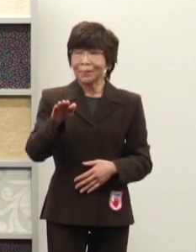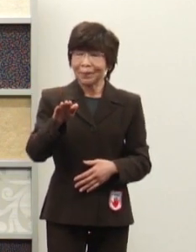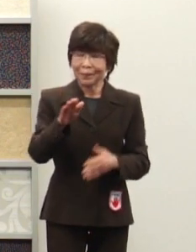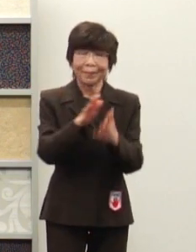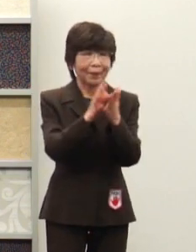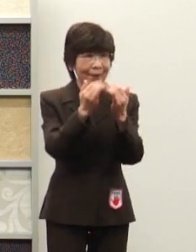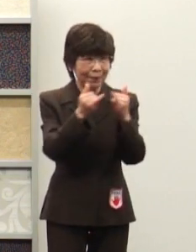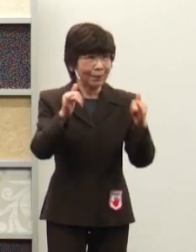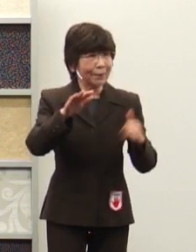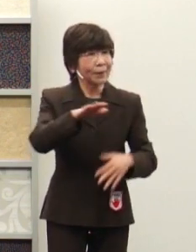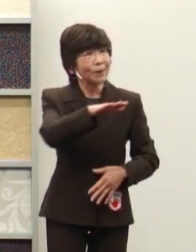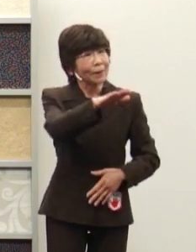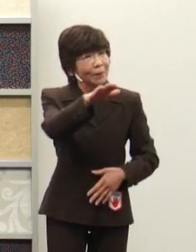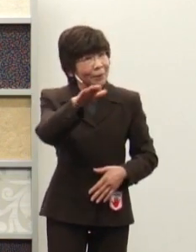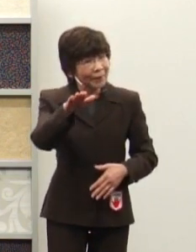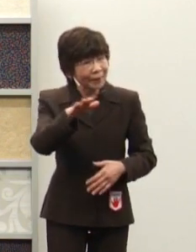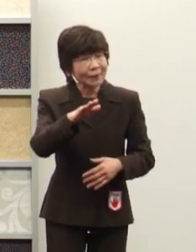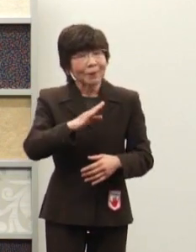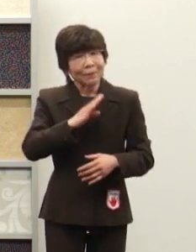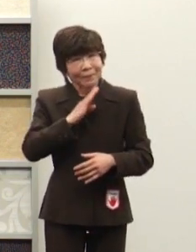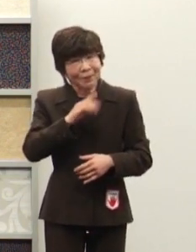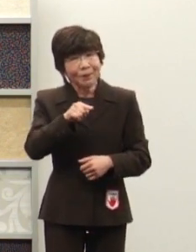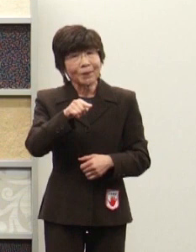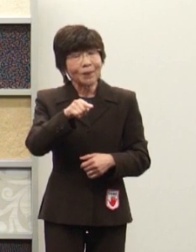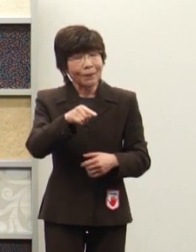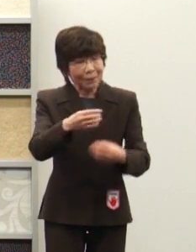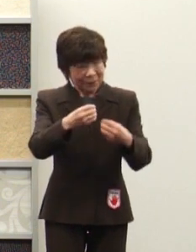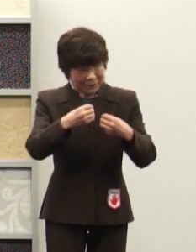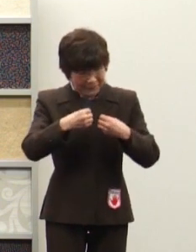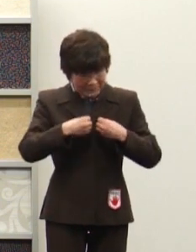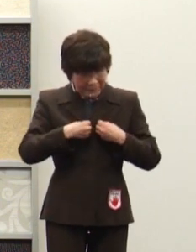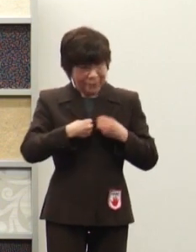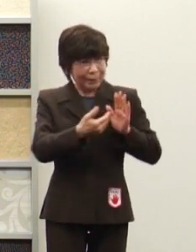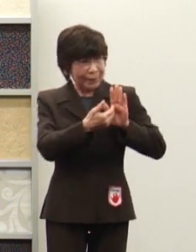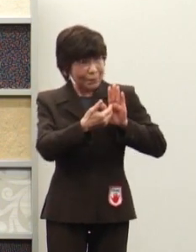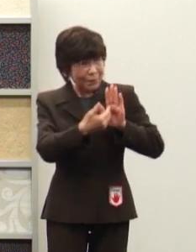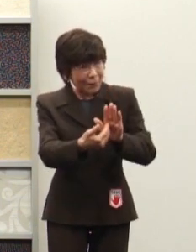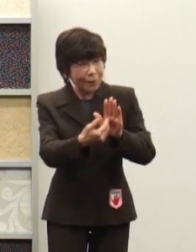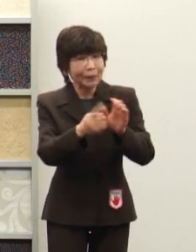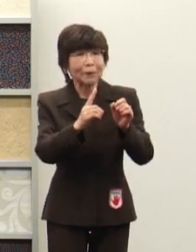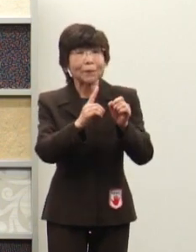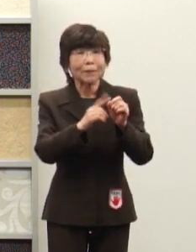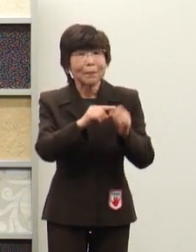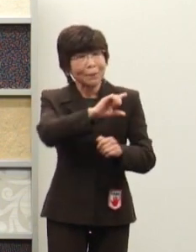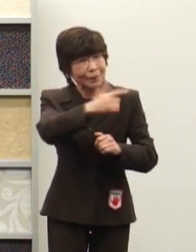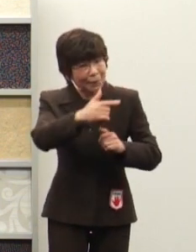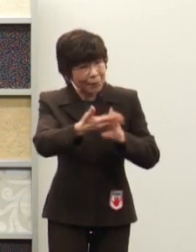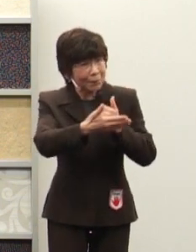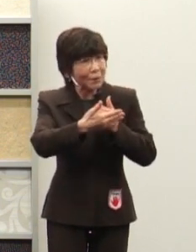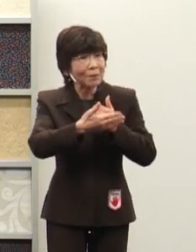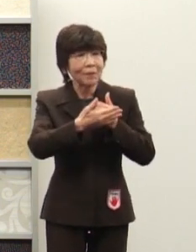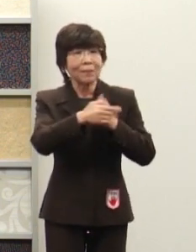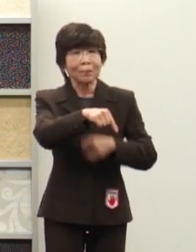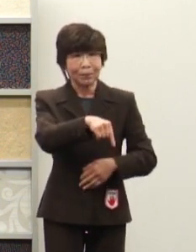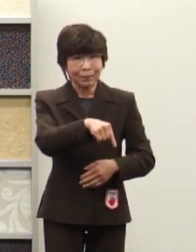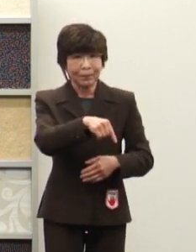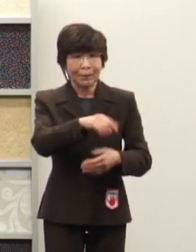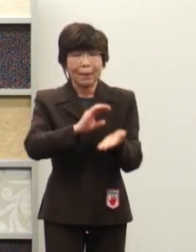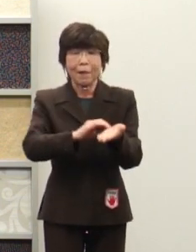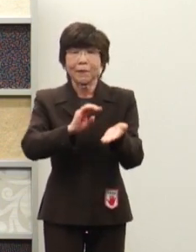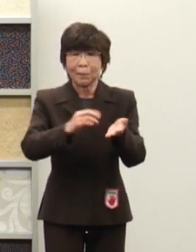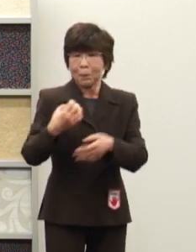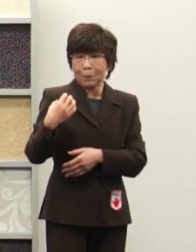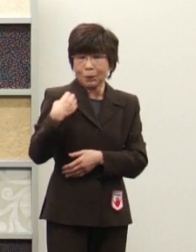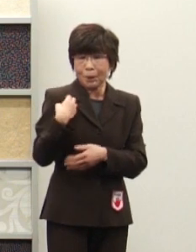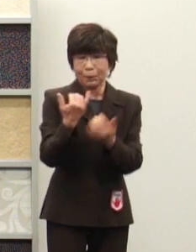県民の皆さんと大変なその感染防止、努力、そして医療の前線、最